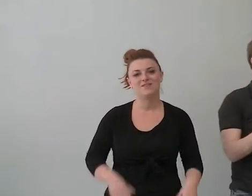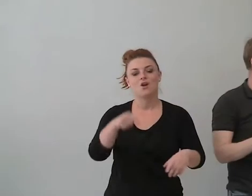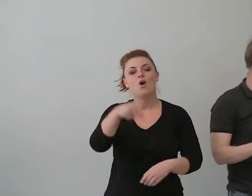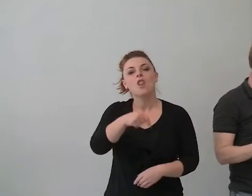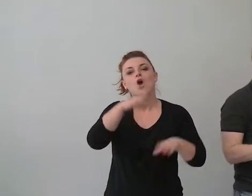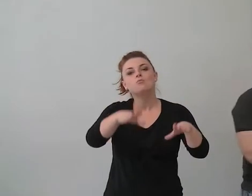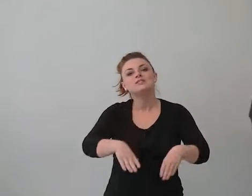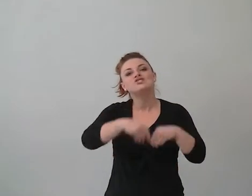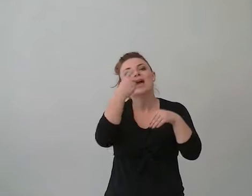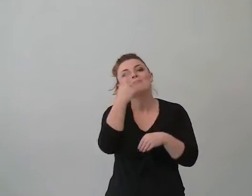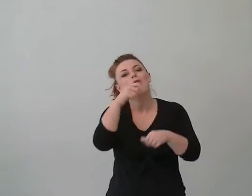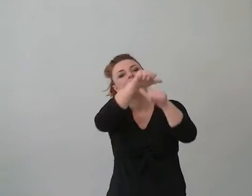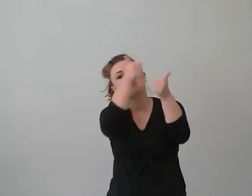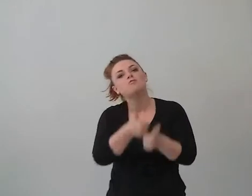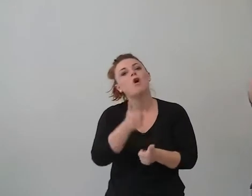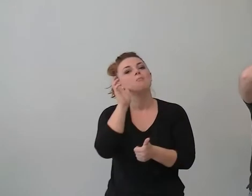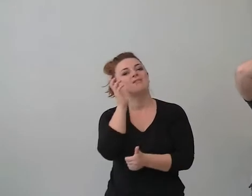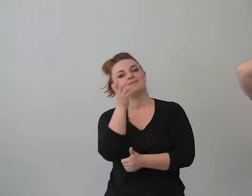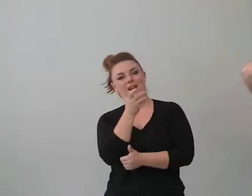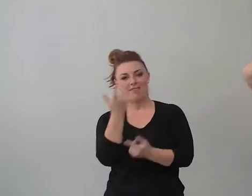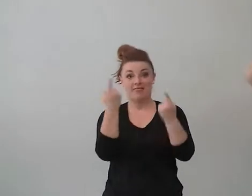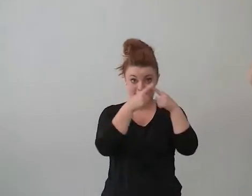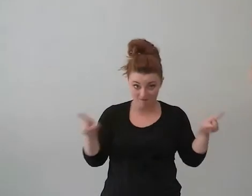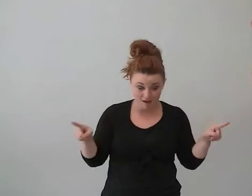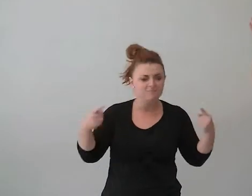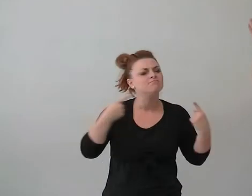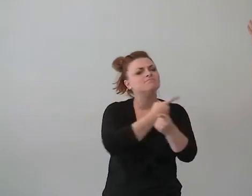Un modo un po' diverso stamattina. Quanti di voi hanno meno di